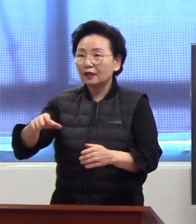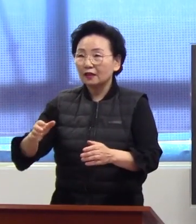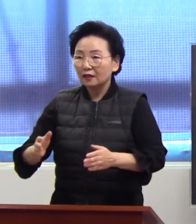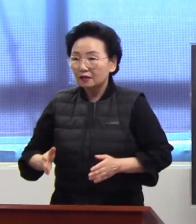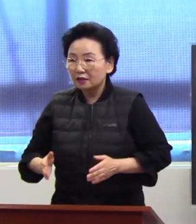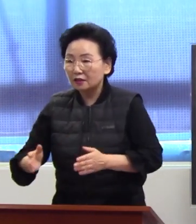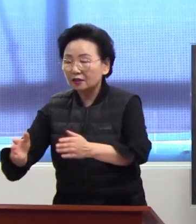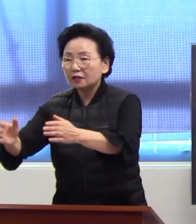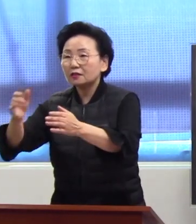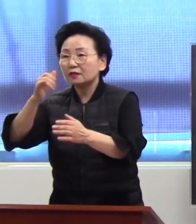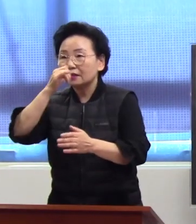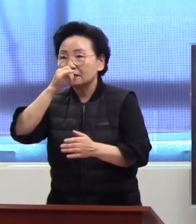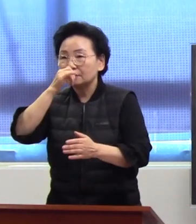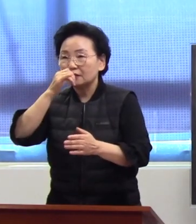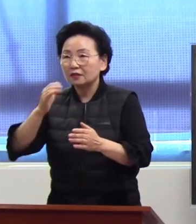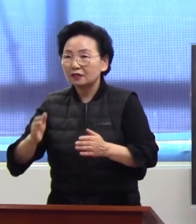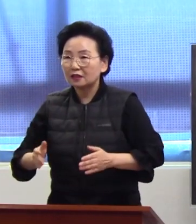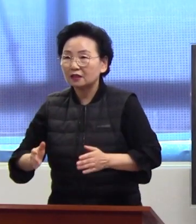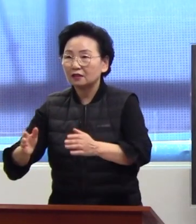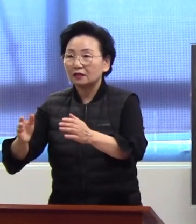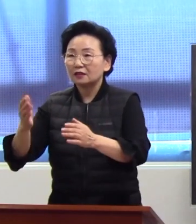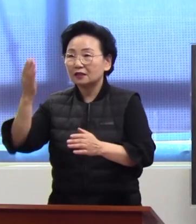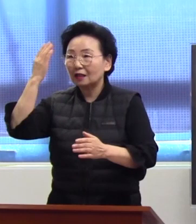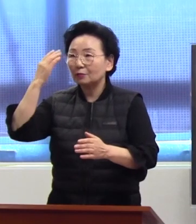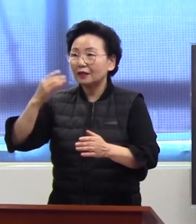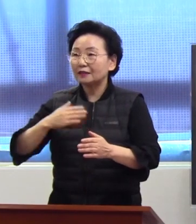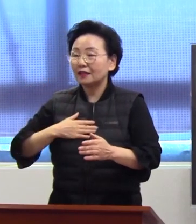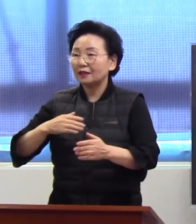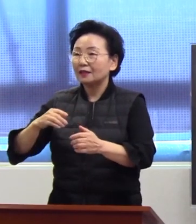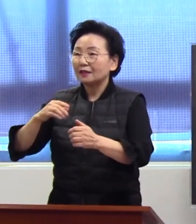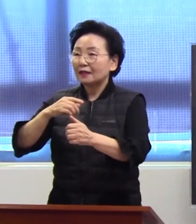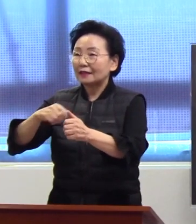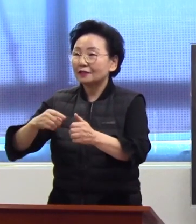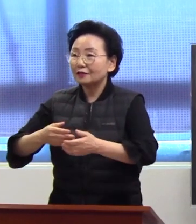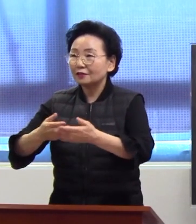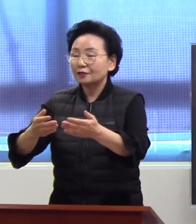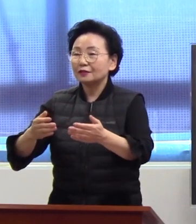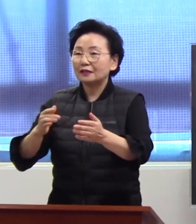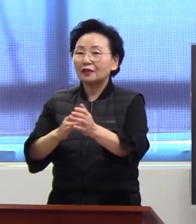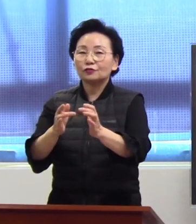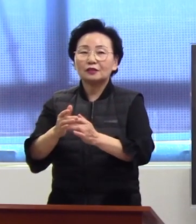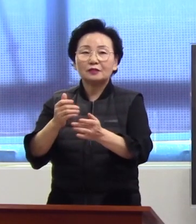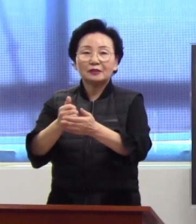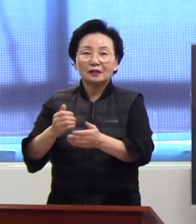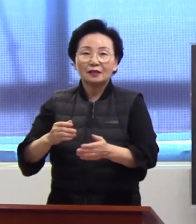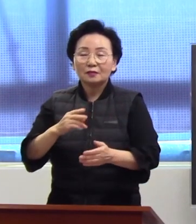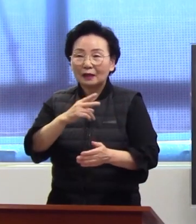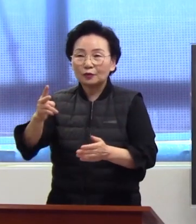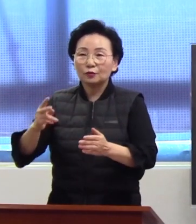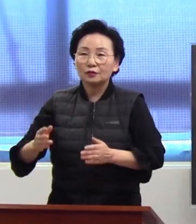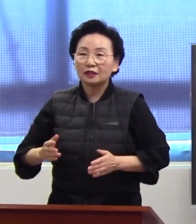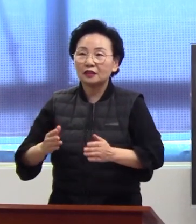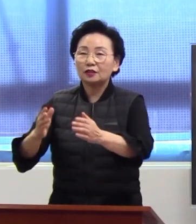그곳에 길이 있더라는 거예요. 길. 지난번에 제가 가르쳐 드렸죠. 예수님이 바로